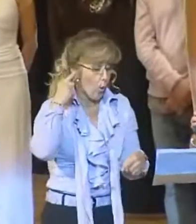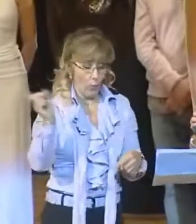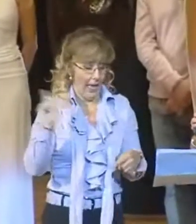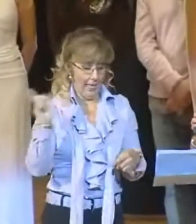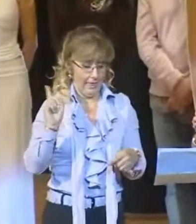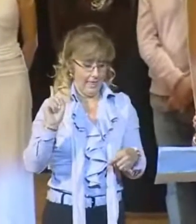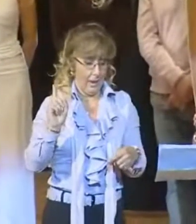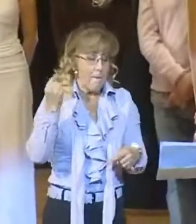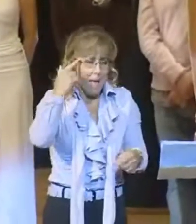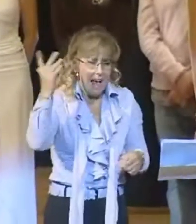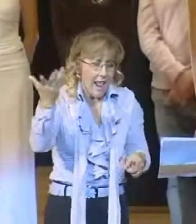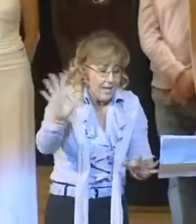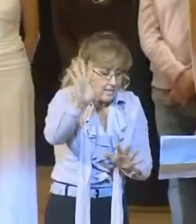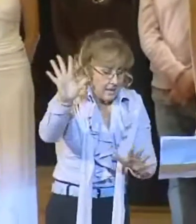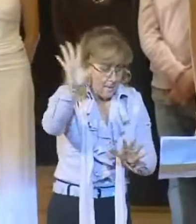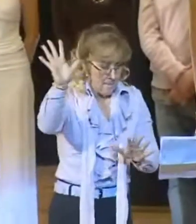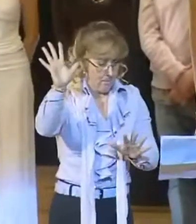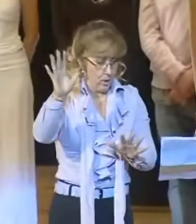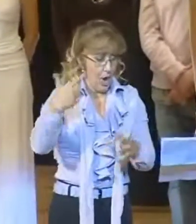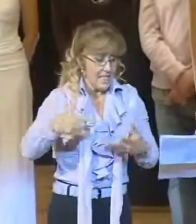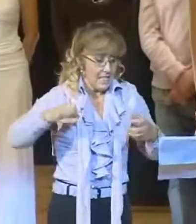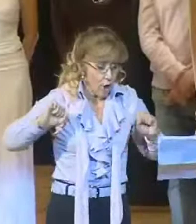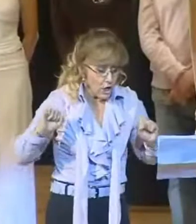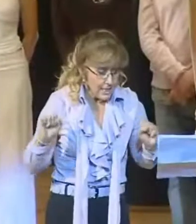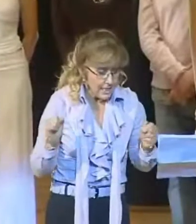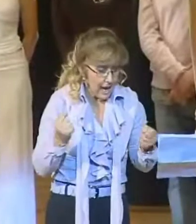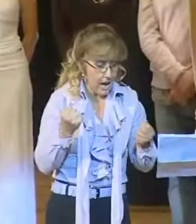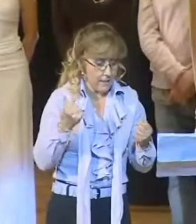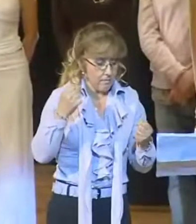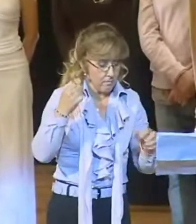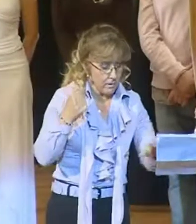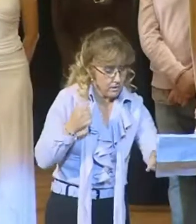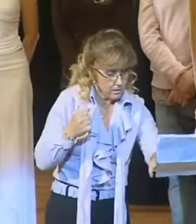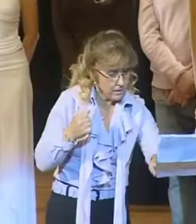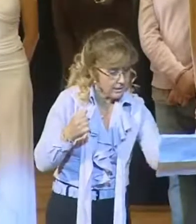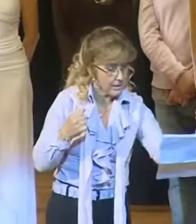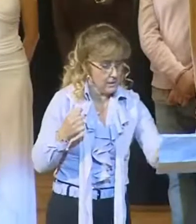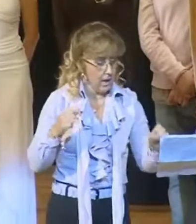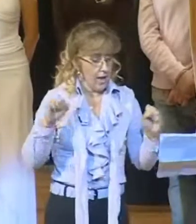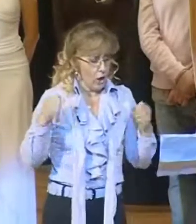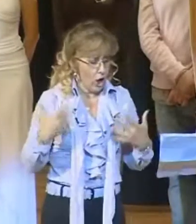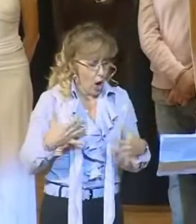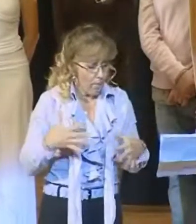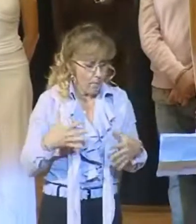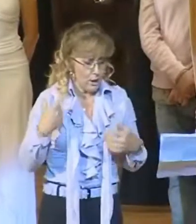La vita dei non udenti, per esempio, è difficile. Troppo spesso